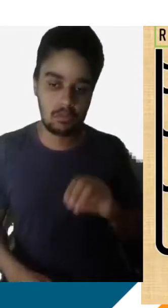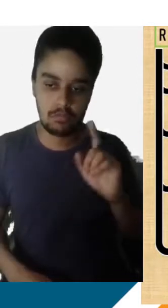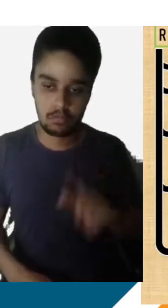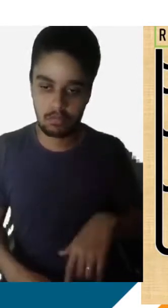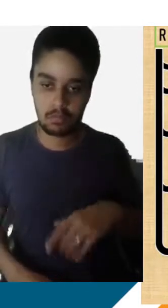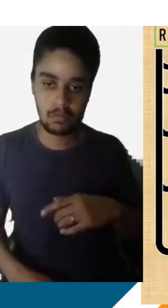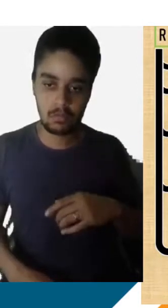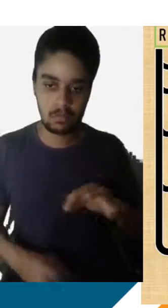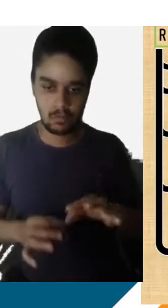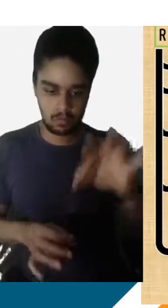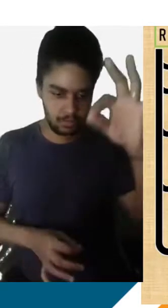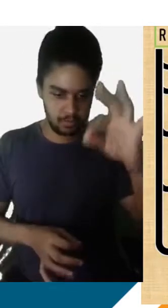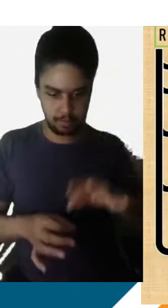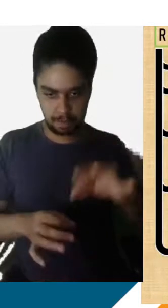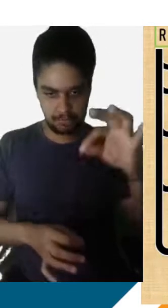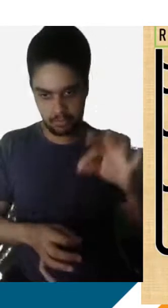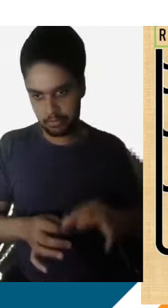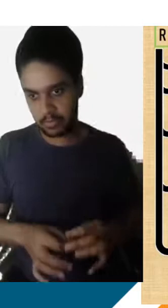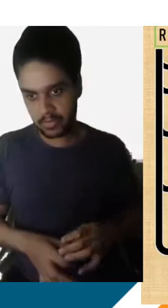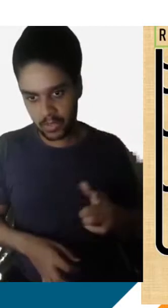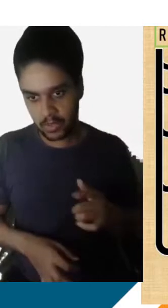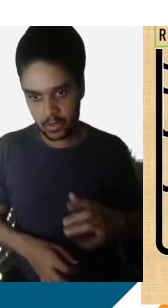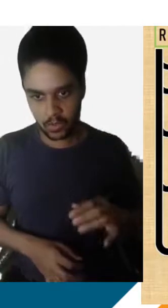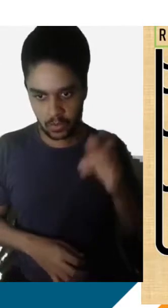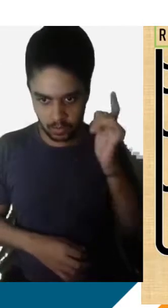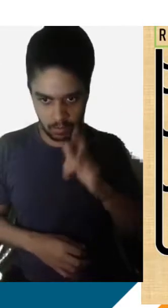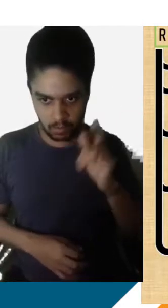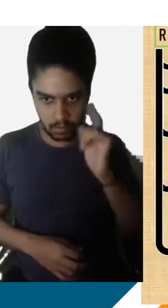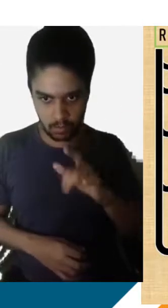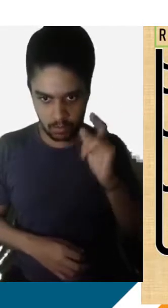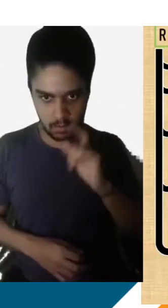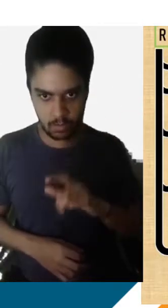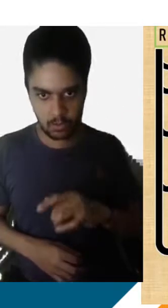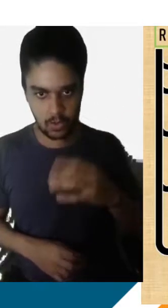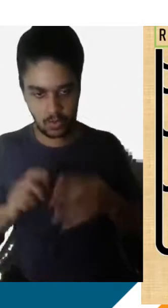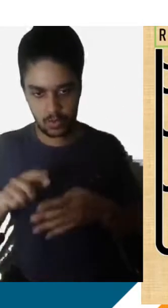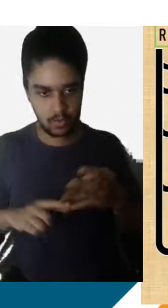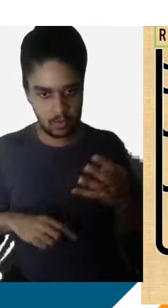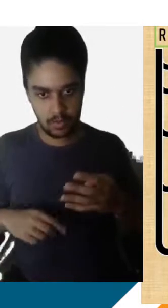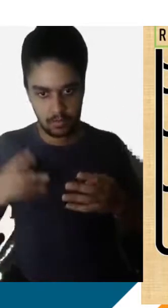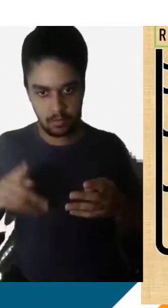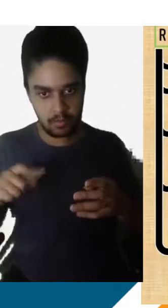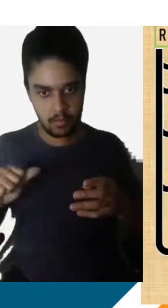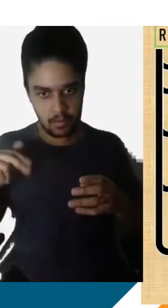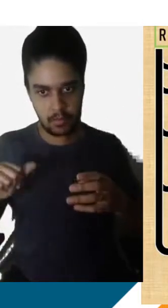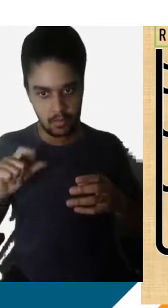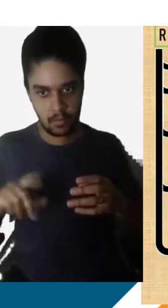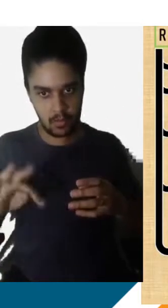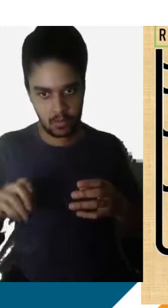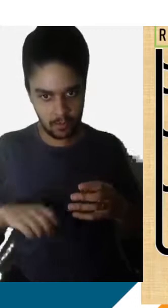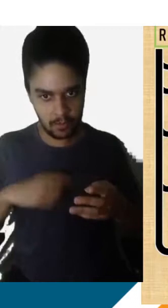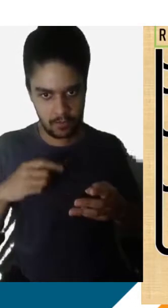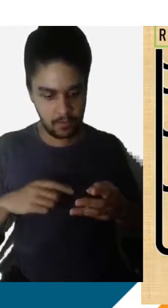puramente altimétrico, onde ele conseguiu estabelecer 4 planaltos e 3 planícies